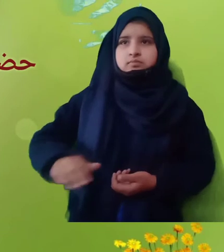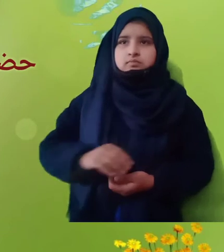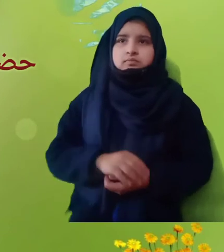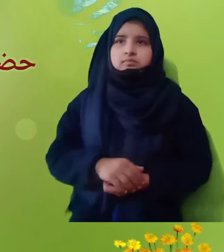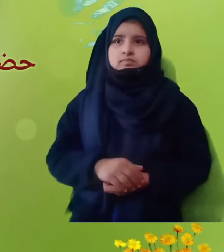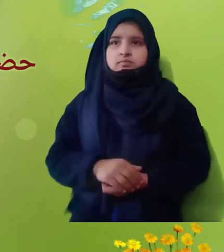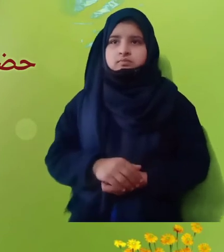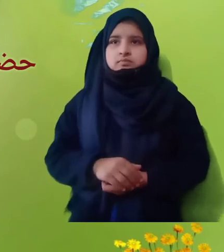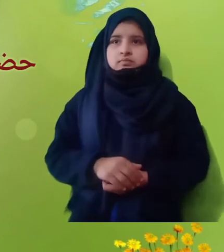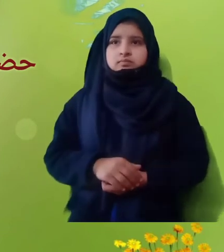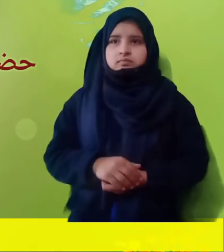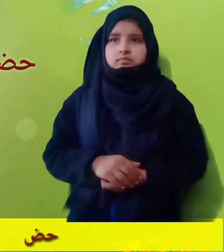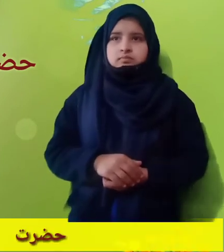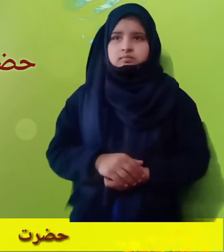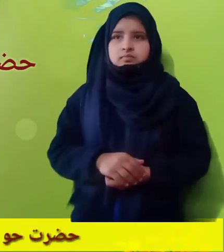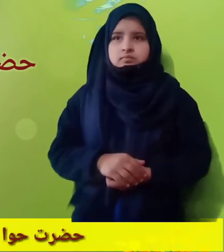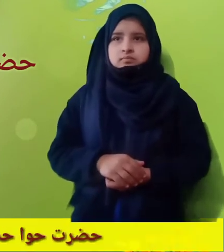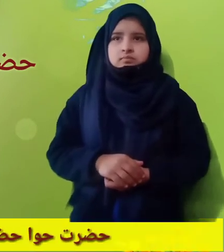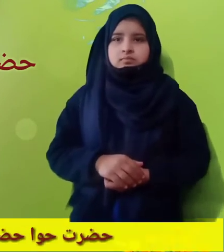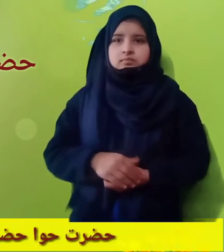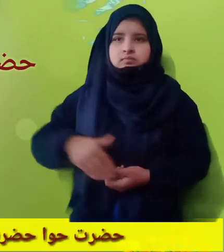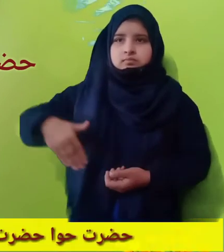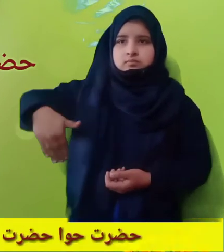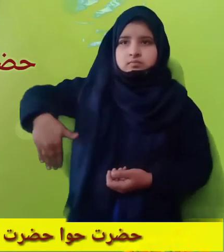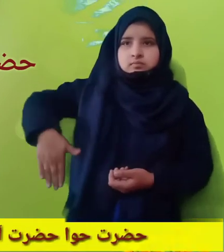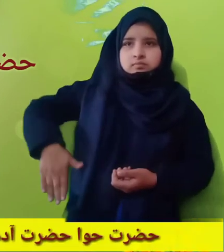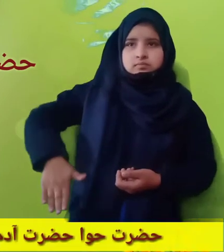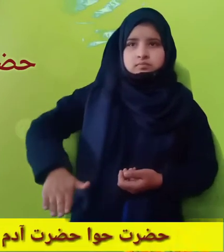के जो हज़रत आदम की पसली से पैदा हुई।